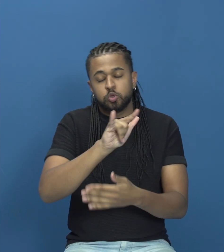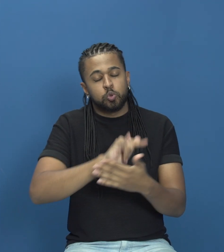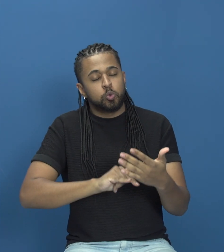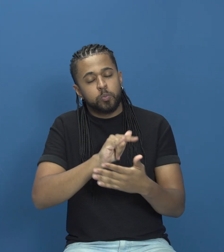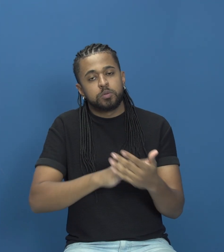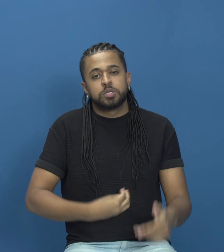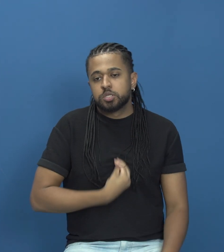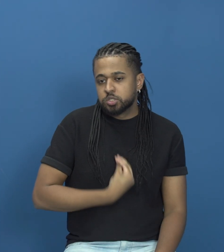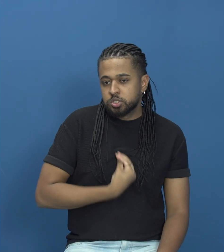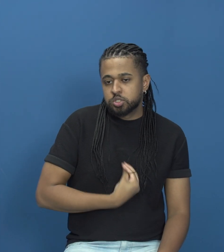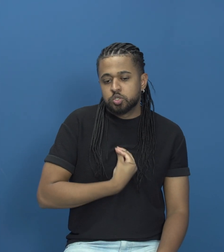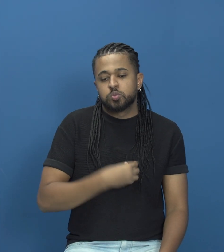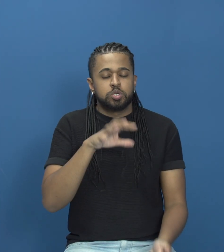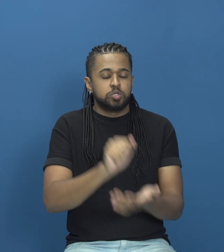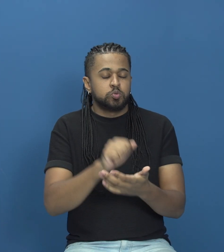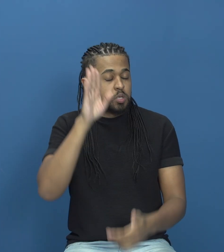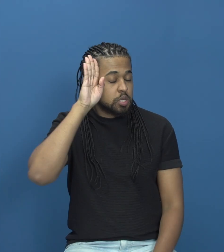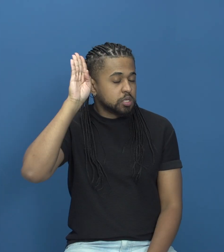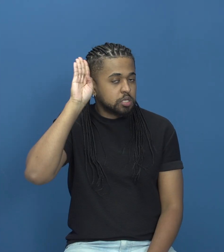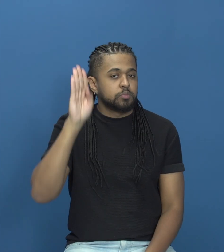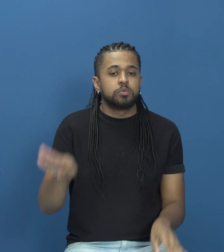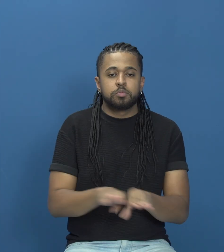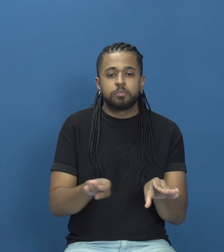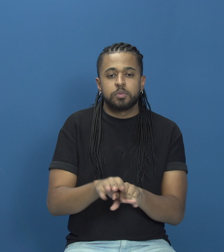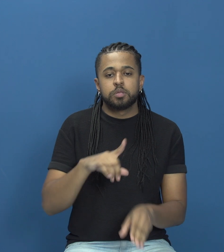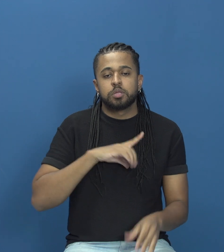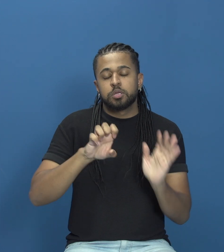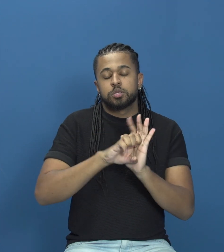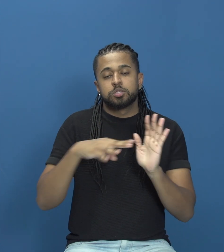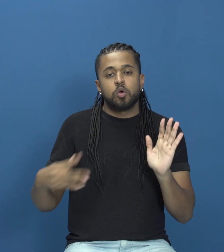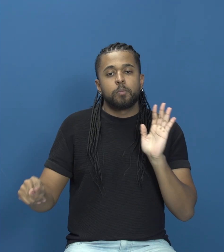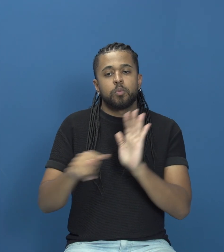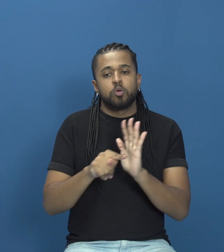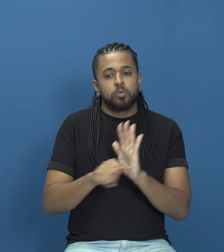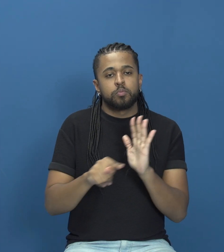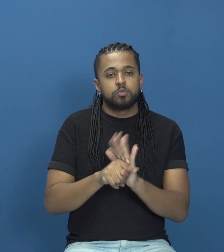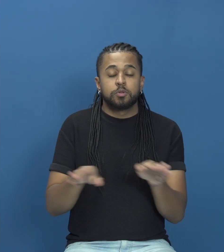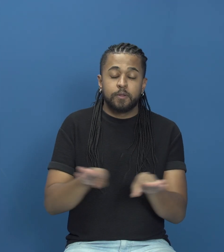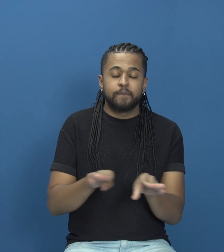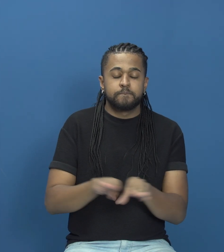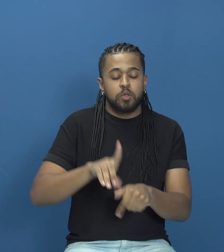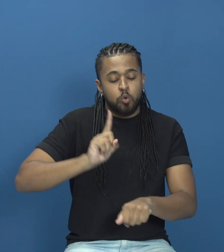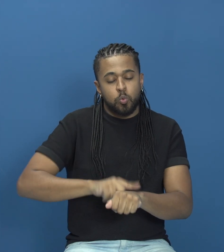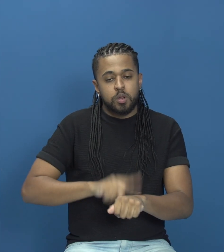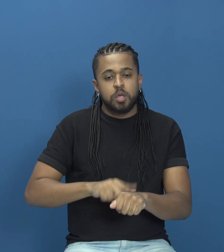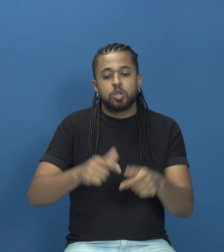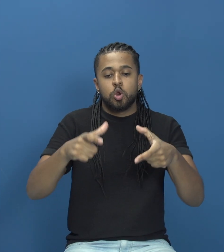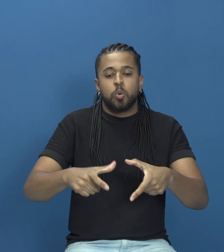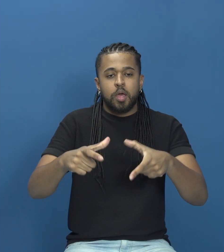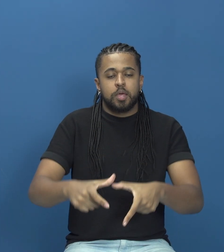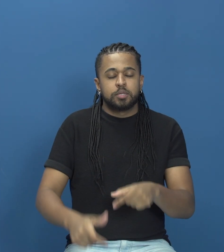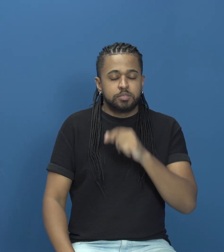documentos exigidos para o registro acadêmico, estabelecidos em edital próprio, inclusive horários e locais